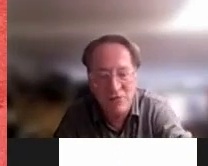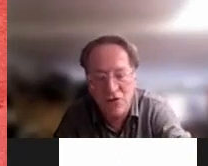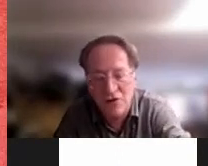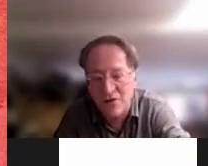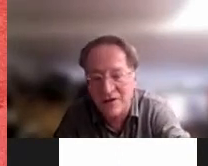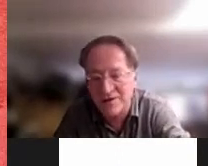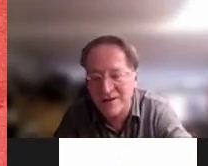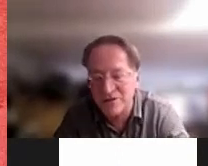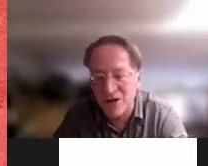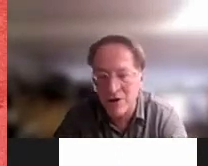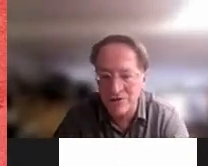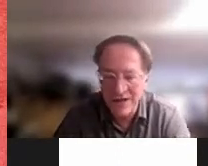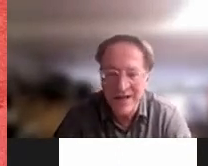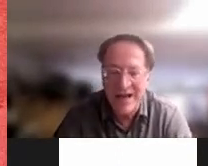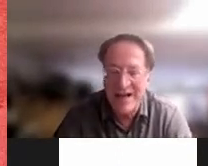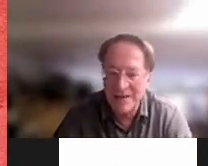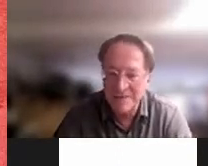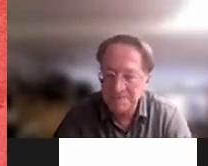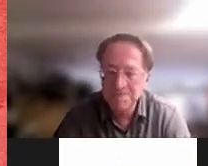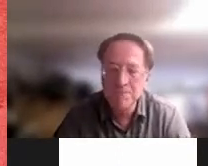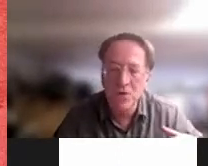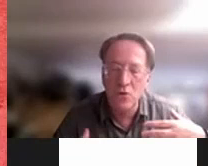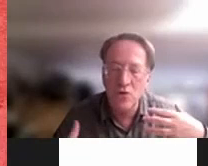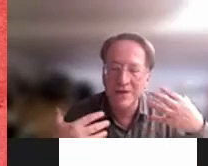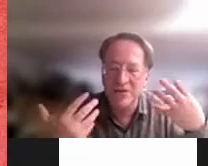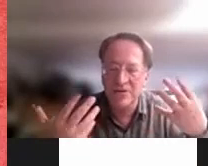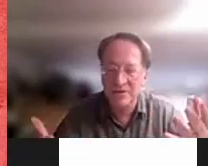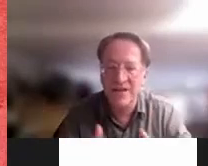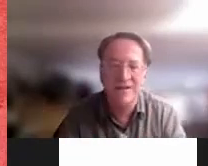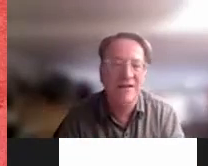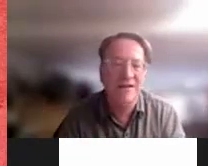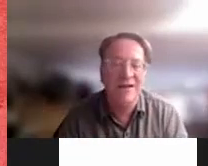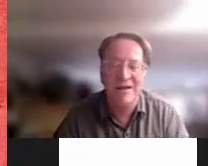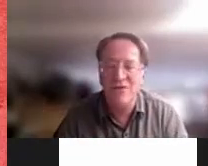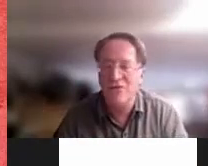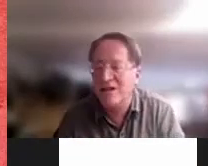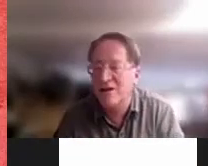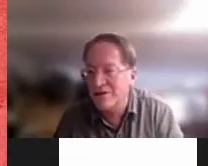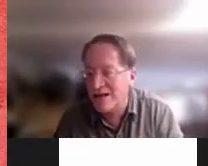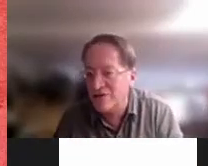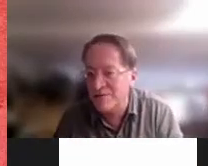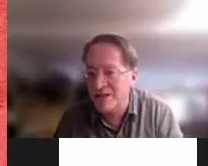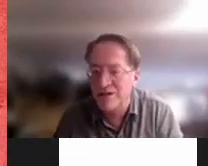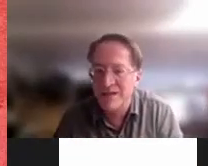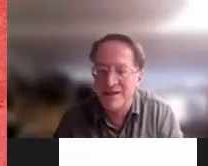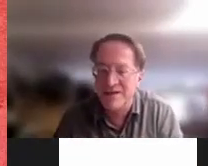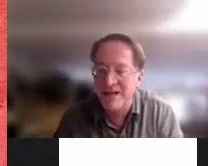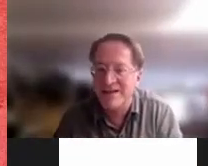aquí hemos logrado a través de estos acuerdos generar una visión diferente y un